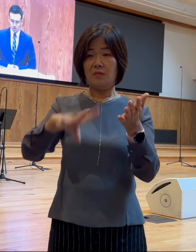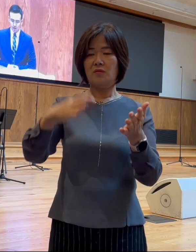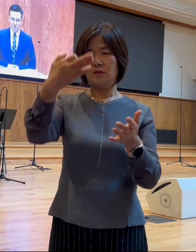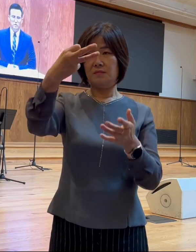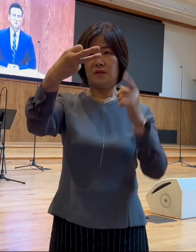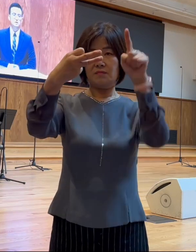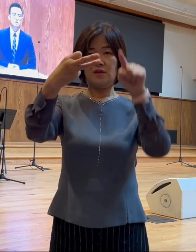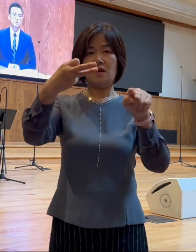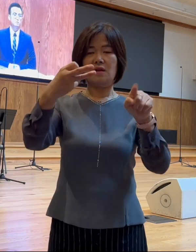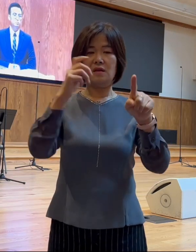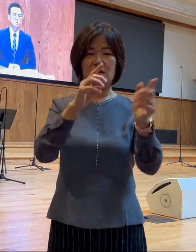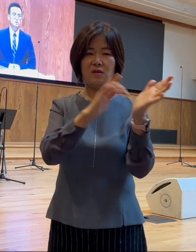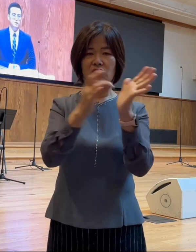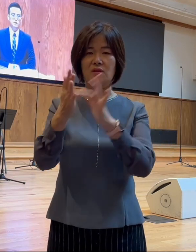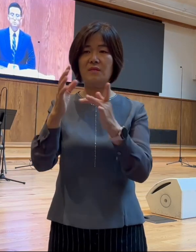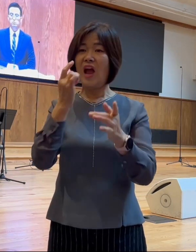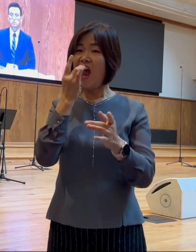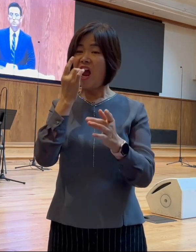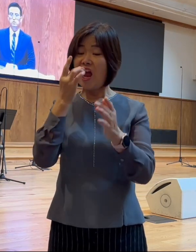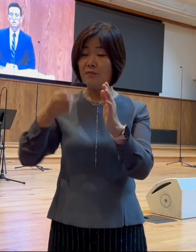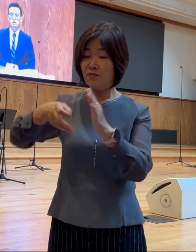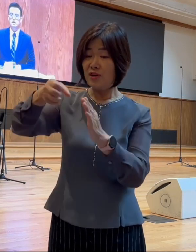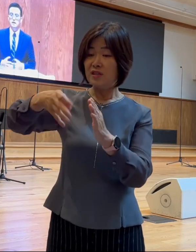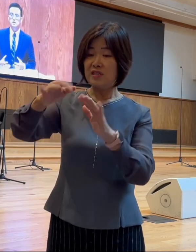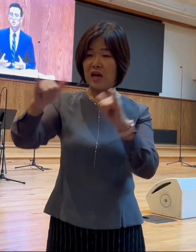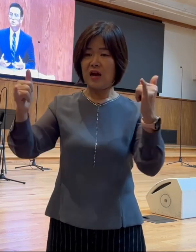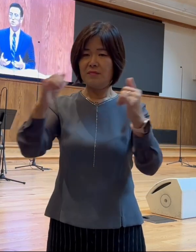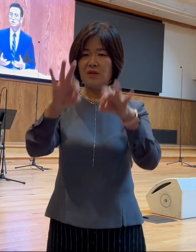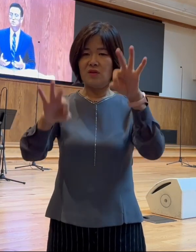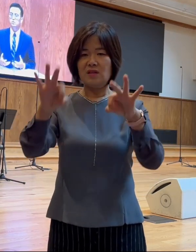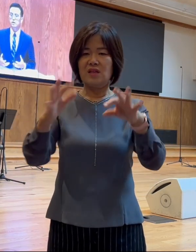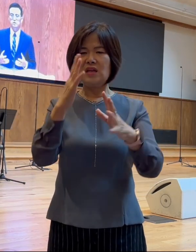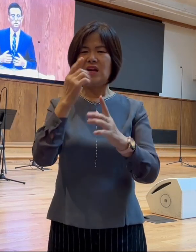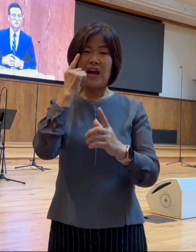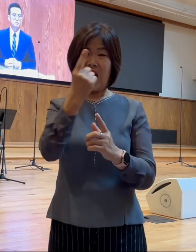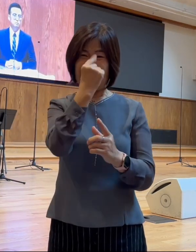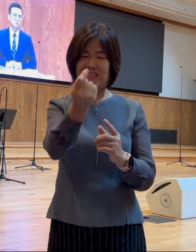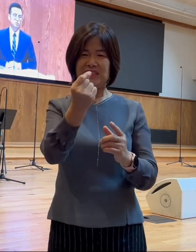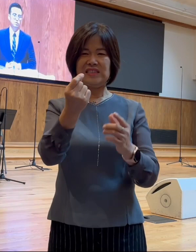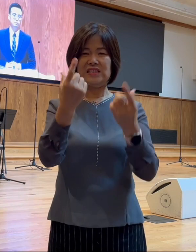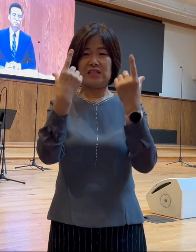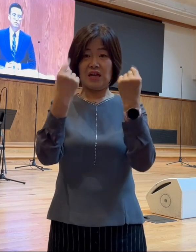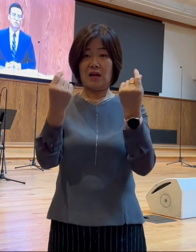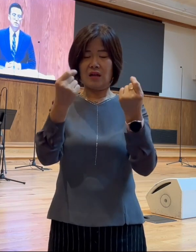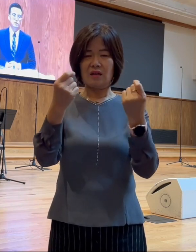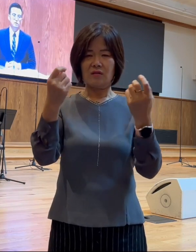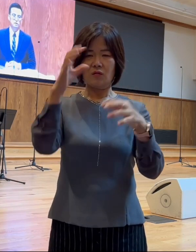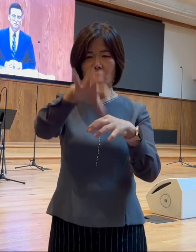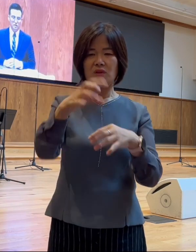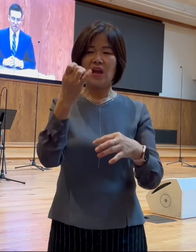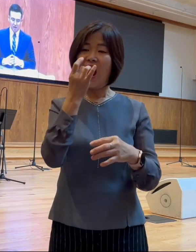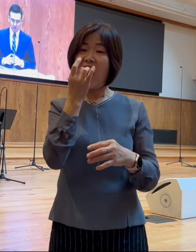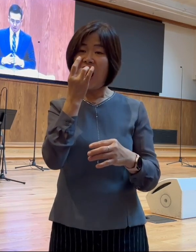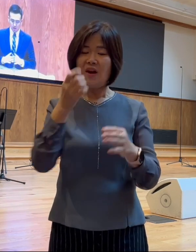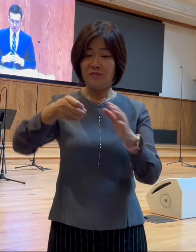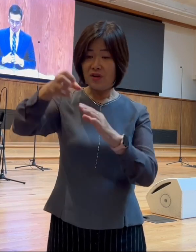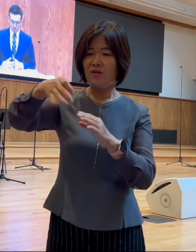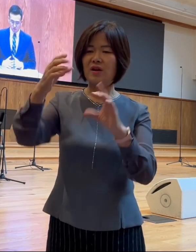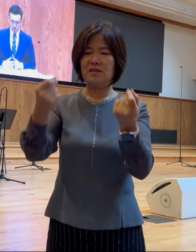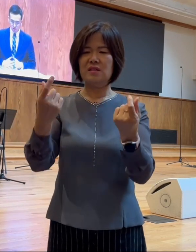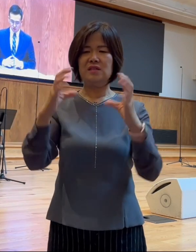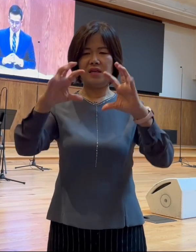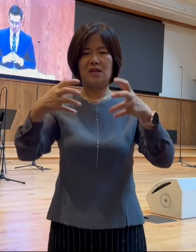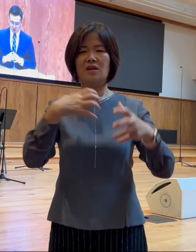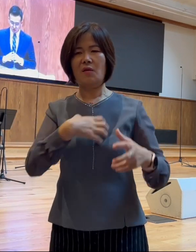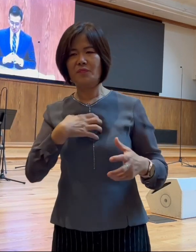예수님께서 말씀하시는 그 씨 뿌리는 자의 비유에서 그 가시떨기로 가득 찬 밭처럼 내 세상의